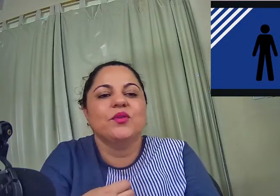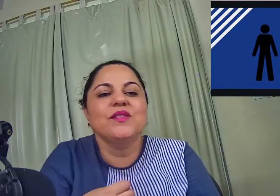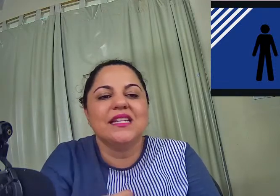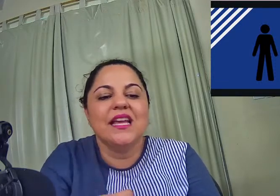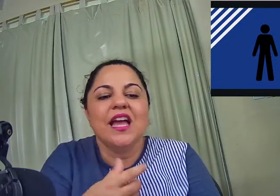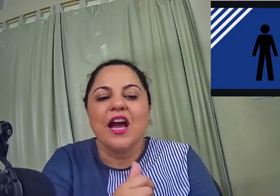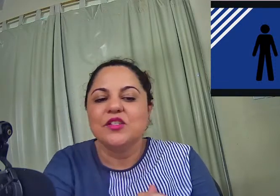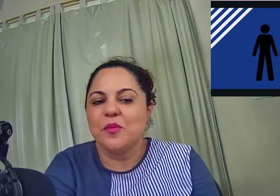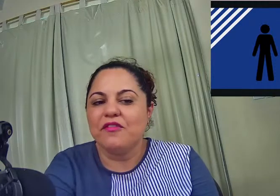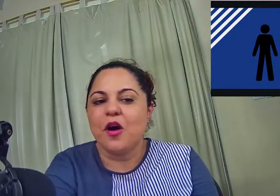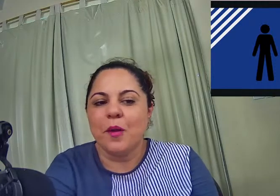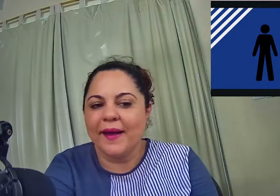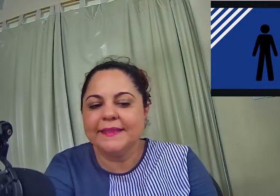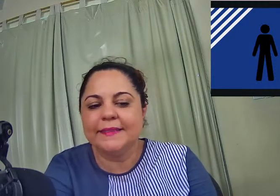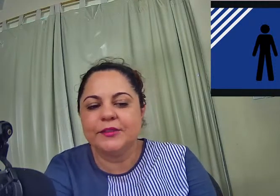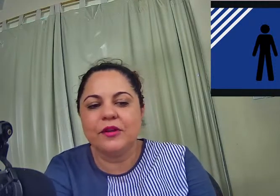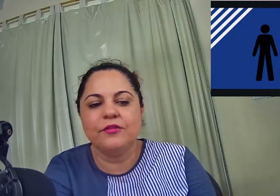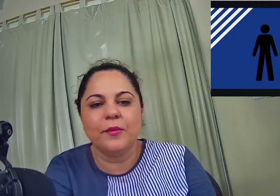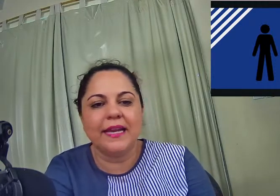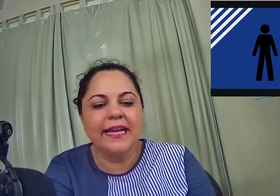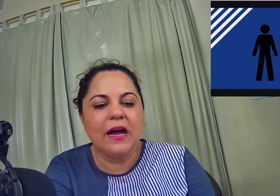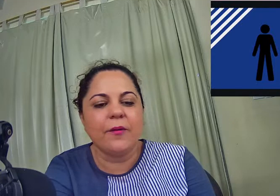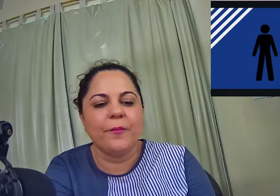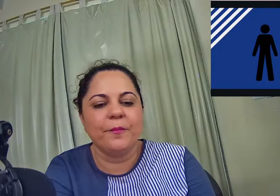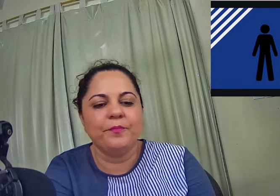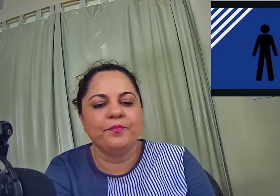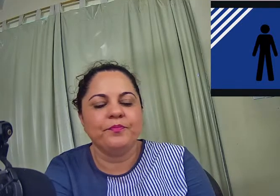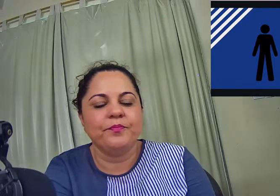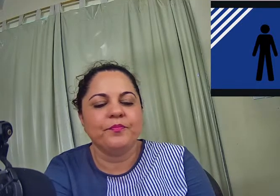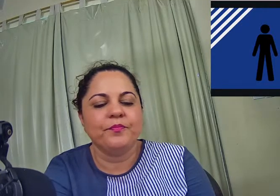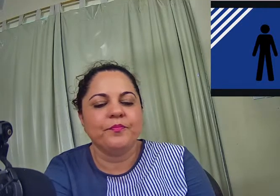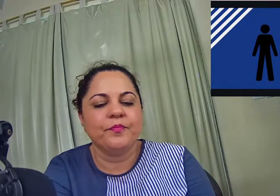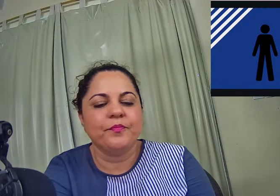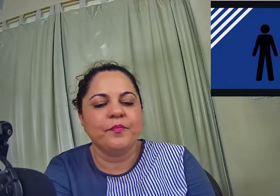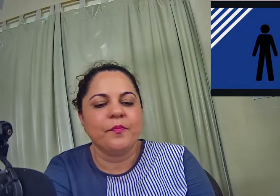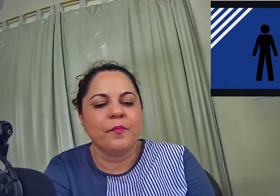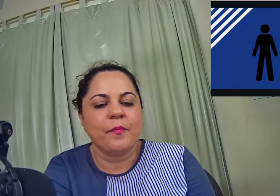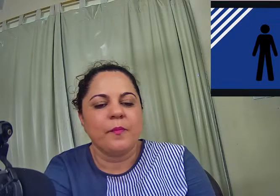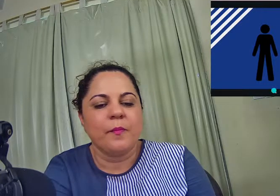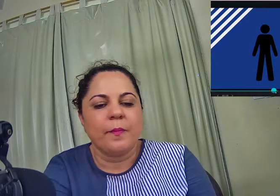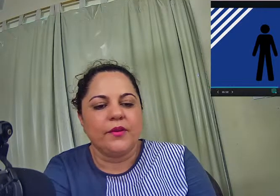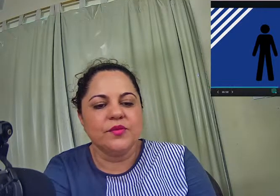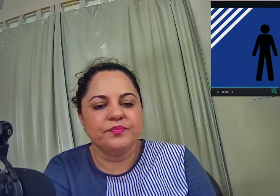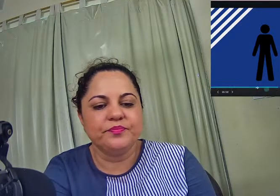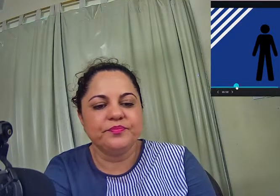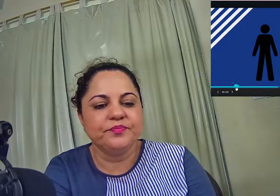reproduzir de uma forma bacana, de uma forma legal. Não é isso?